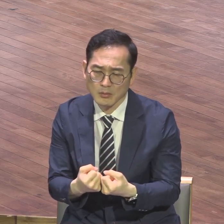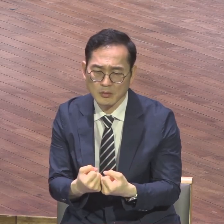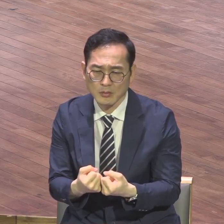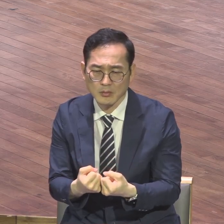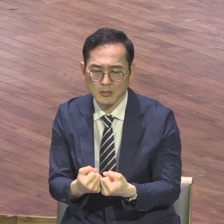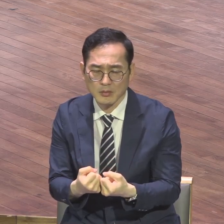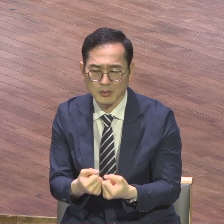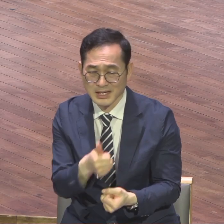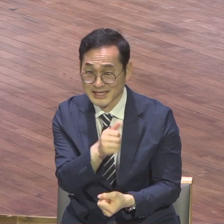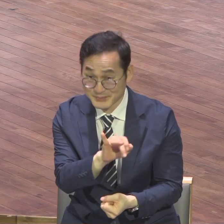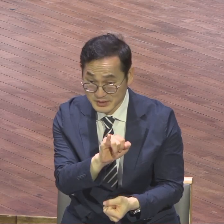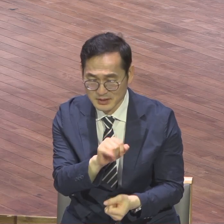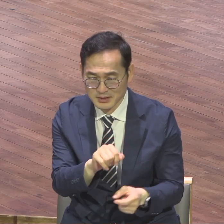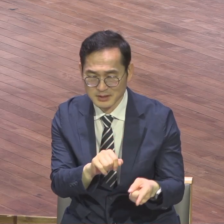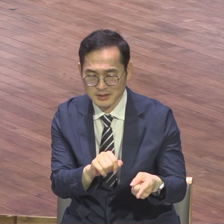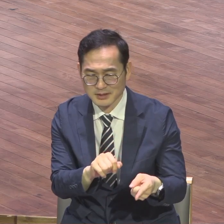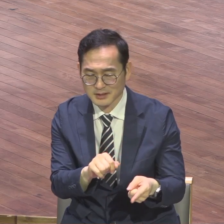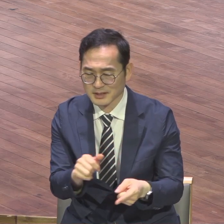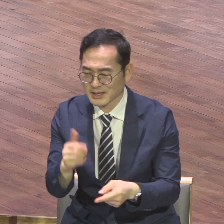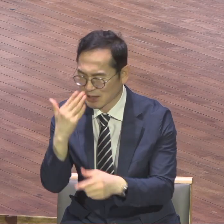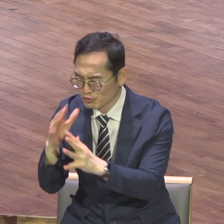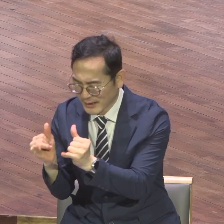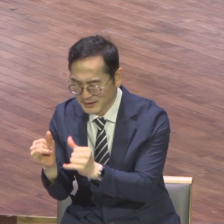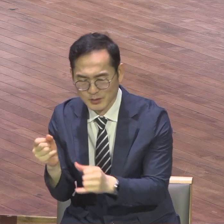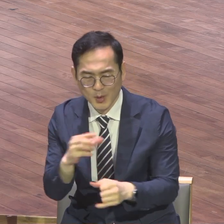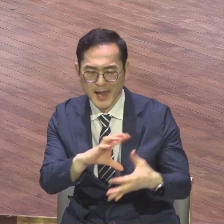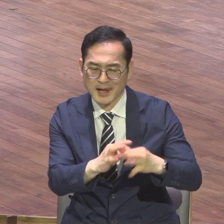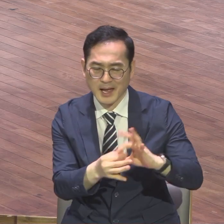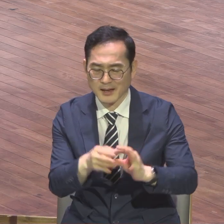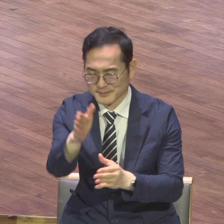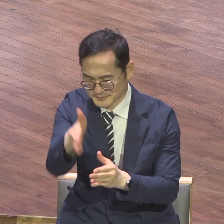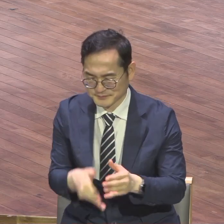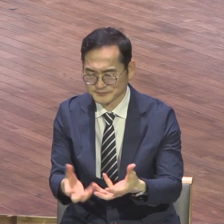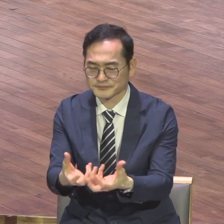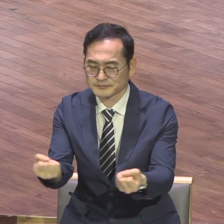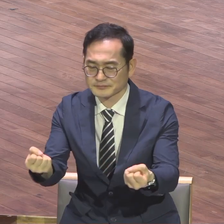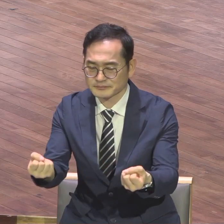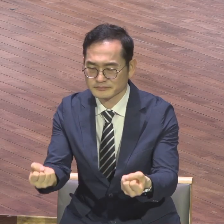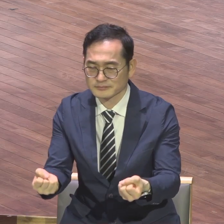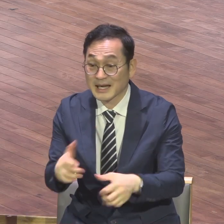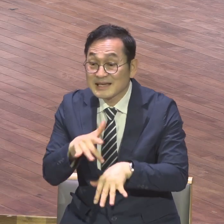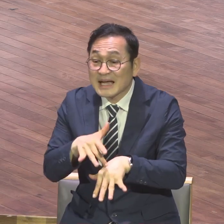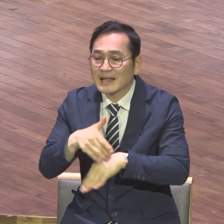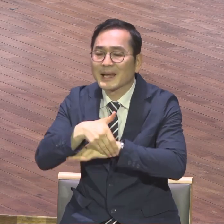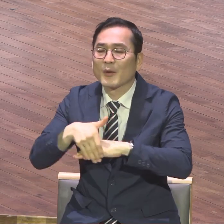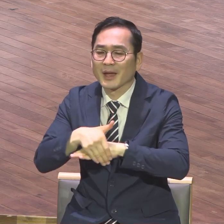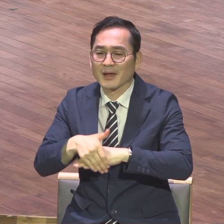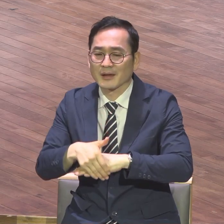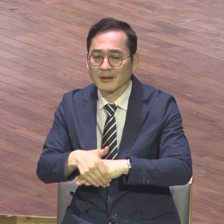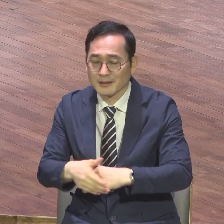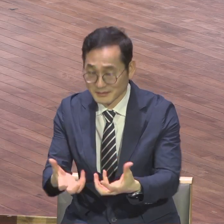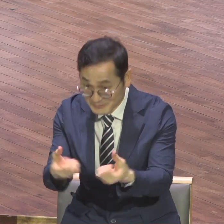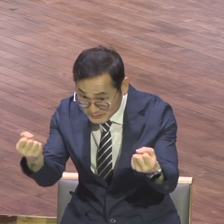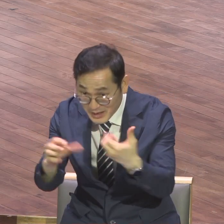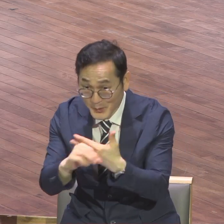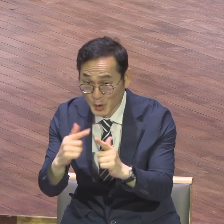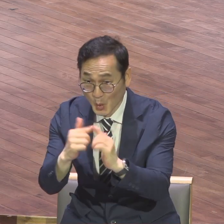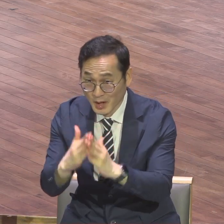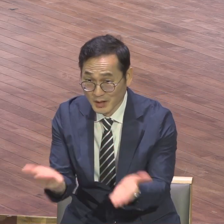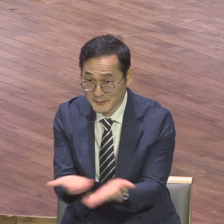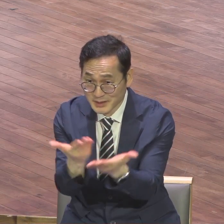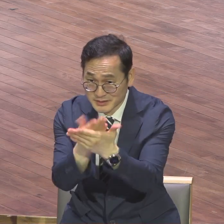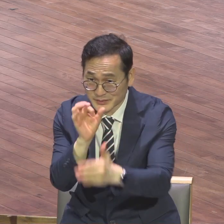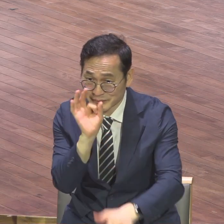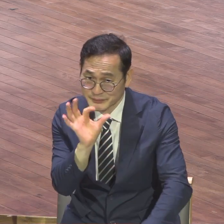헬라파 나누어 갈등과 분열을 조장하는 게 사단 전략이에요. 이게 뭐예요? 이렇게 보면 교회 부흥 안 됩니다.